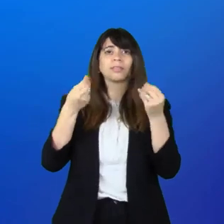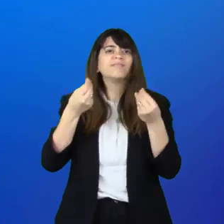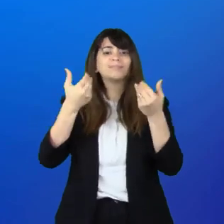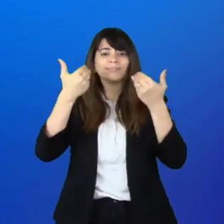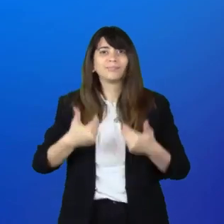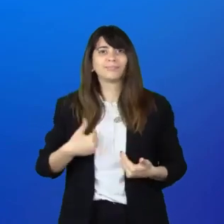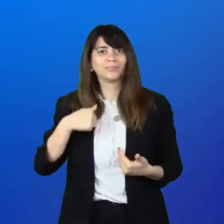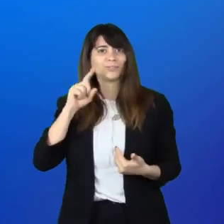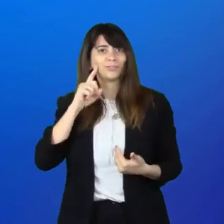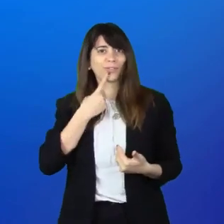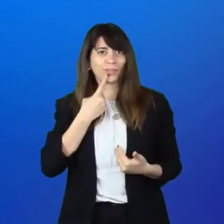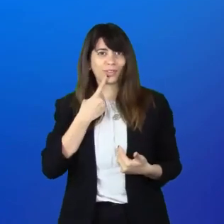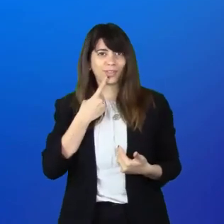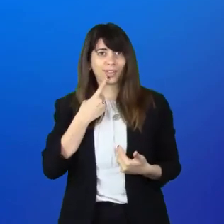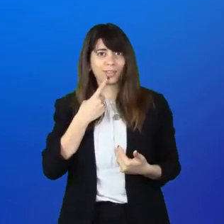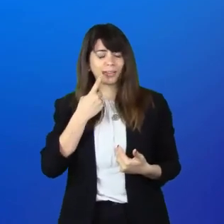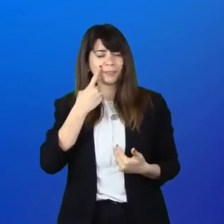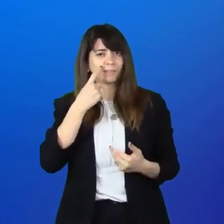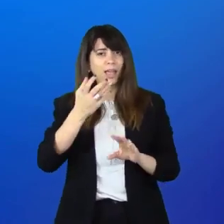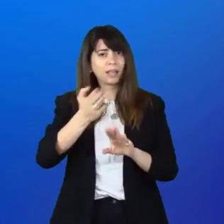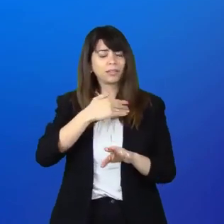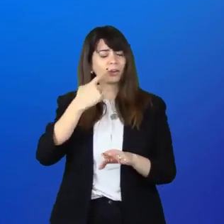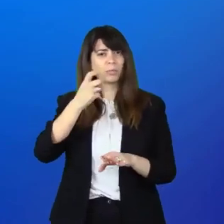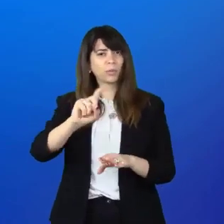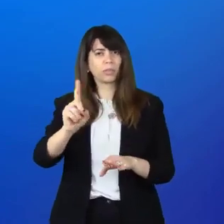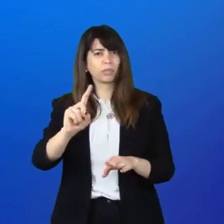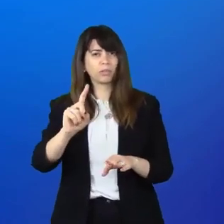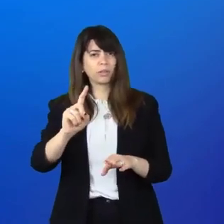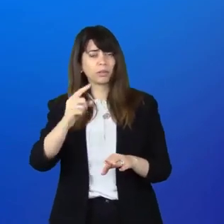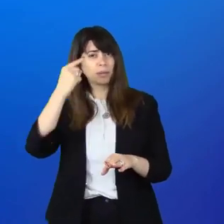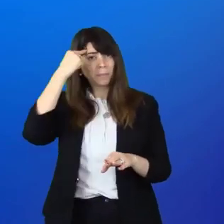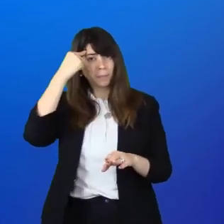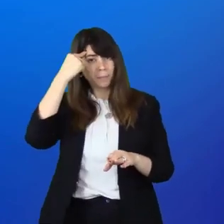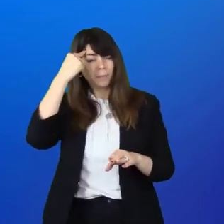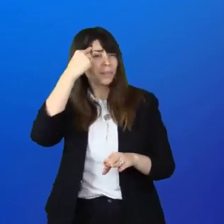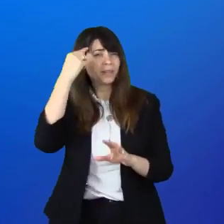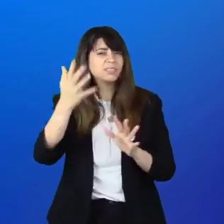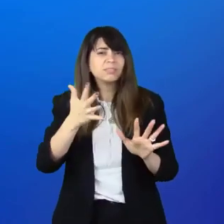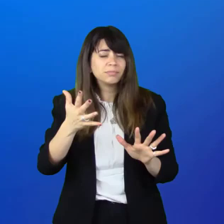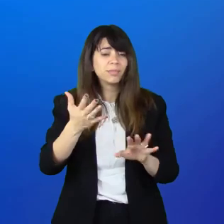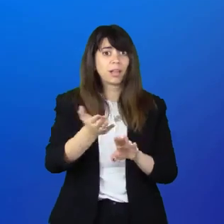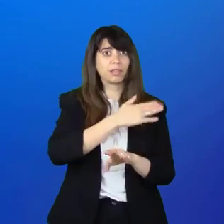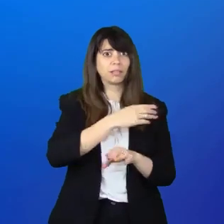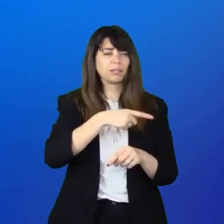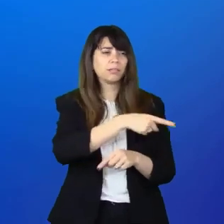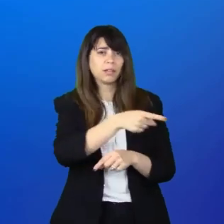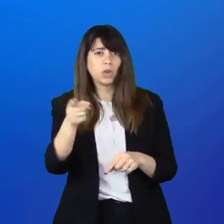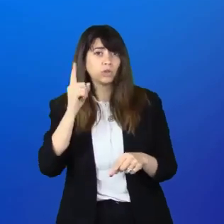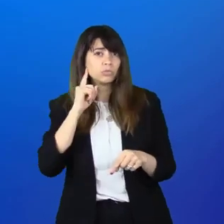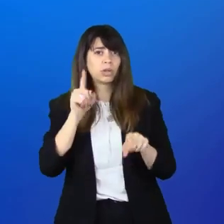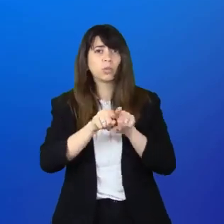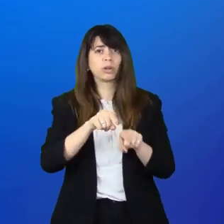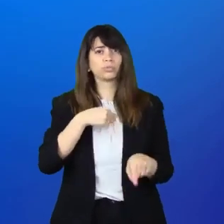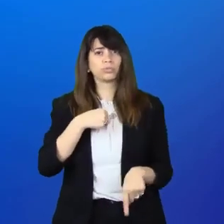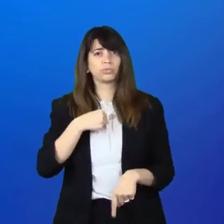y allí me di cuenta que era una persona sorda. Antes no me había dado cuenta, pensaba que los oyentes y yo éramos iguales.